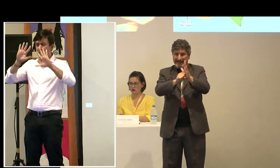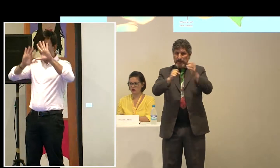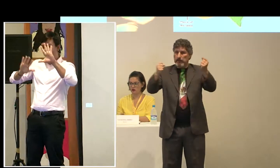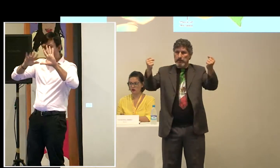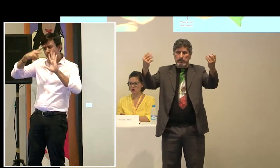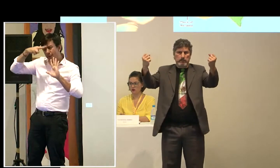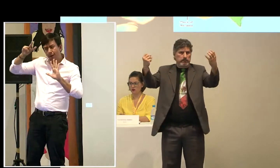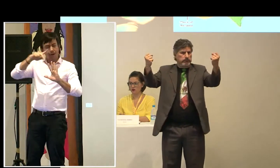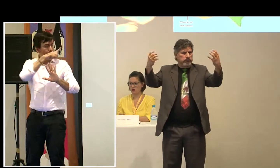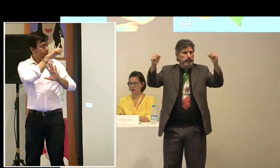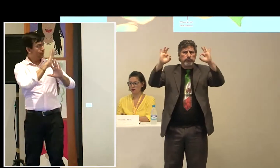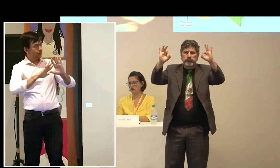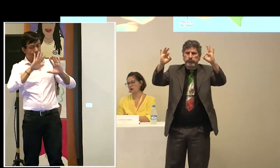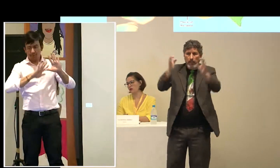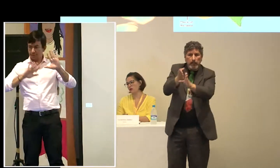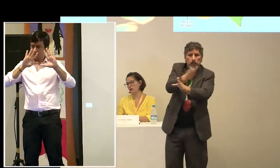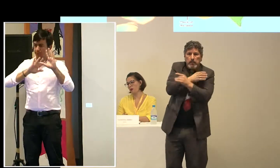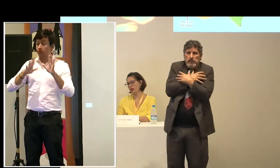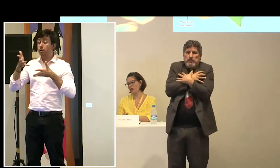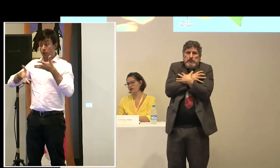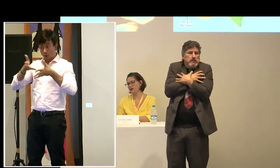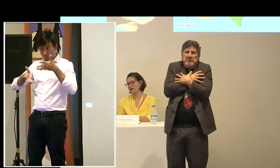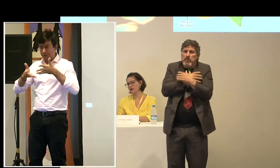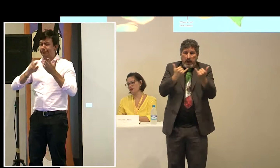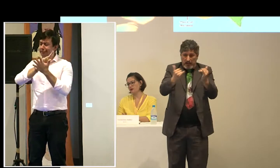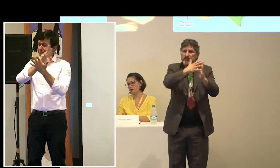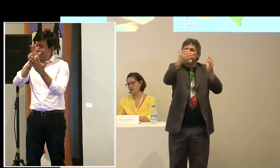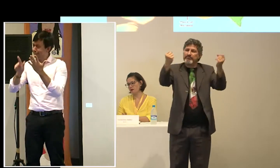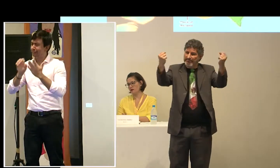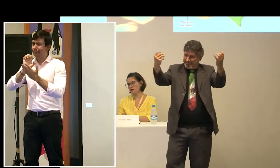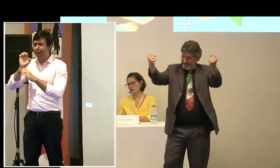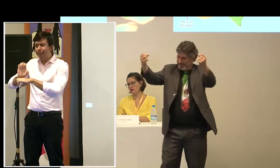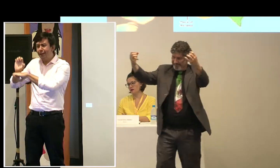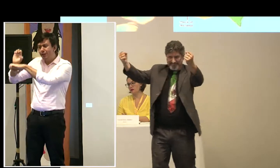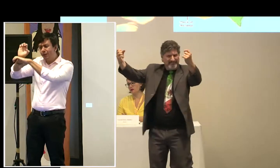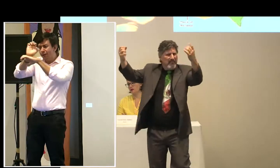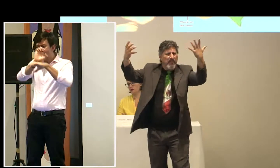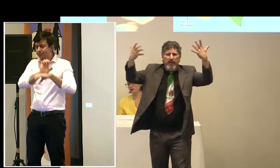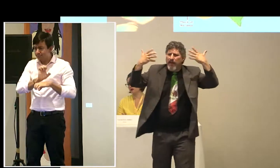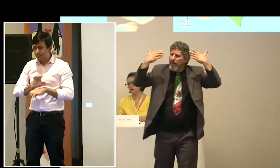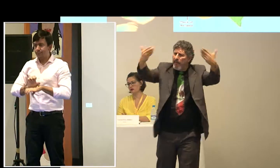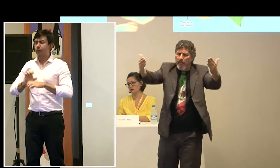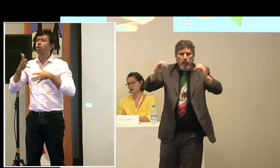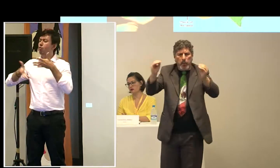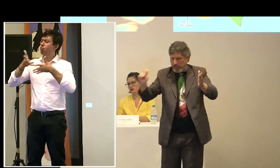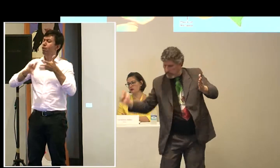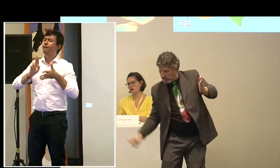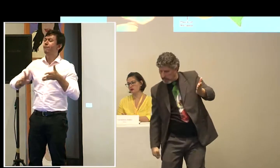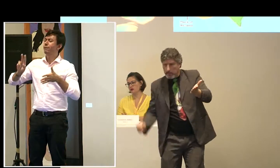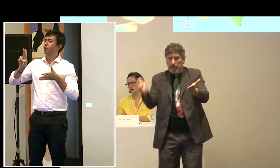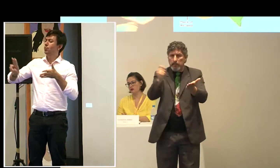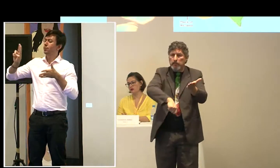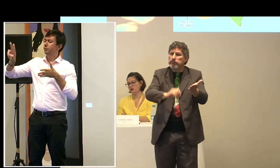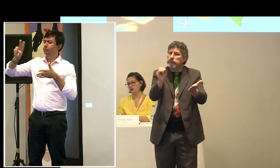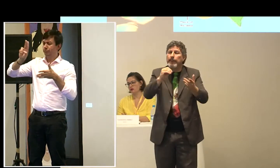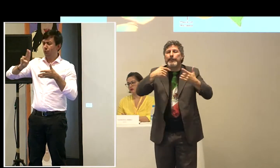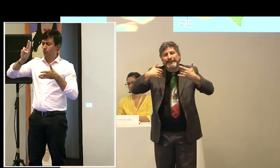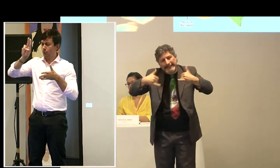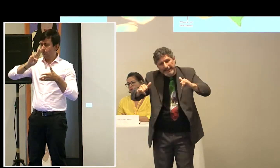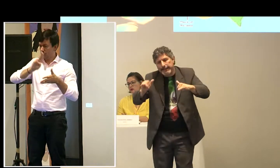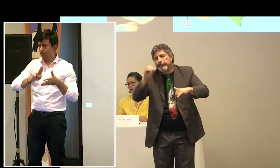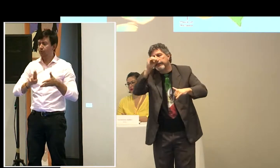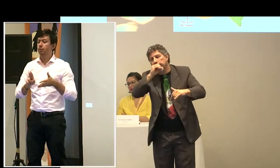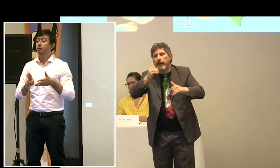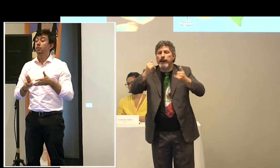mexicana, LSM. Temos ali nessa imagem os diversos pontos em que